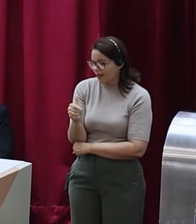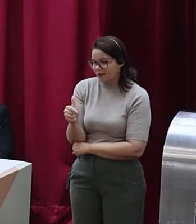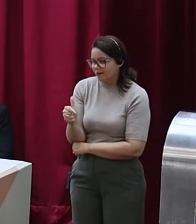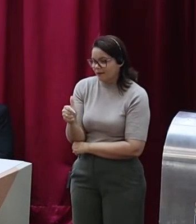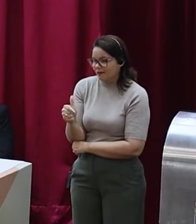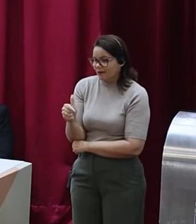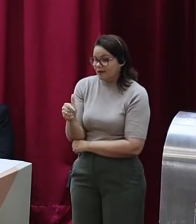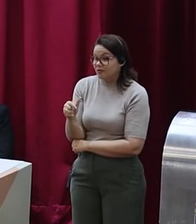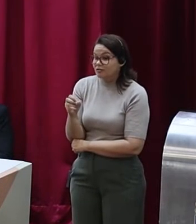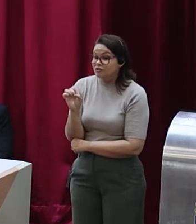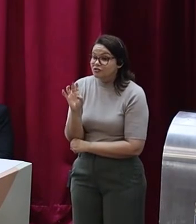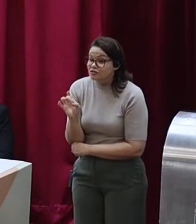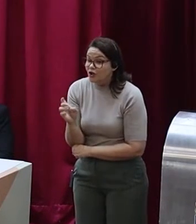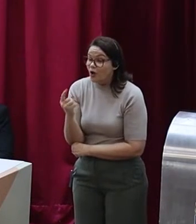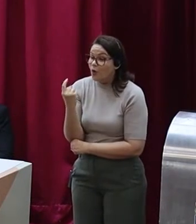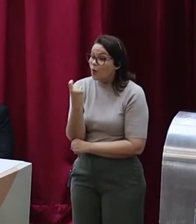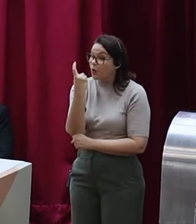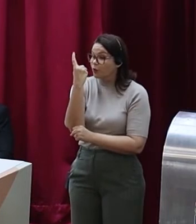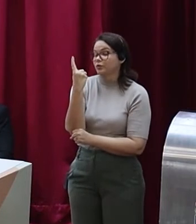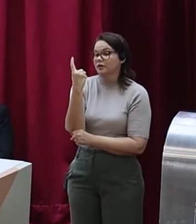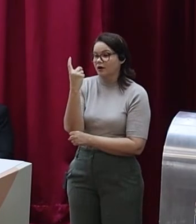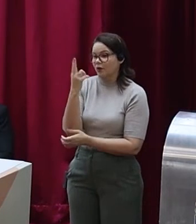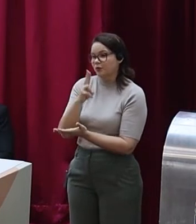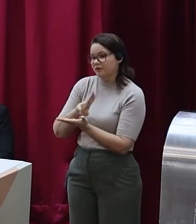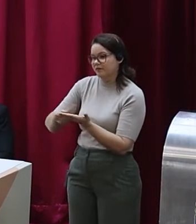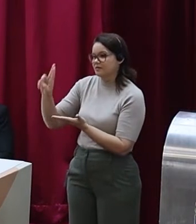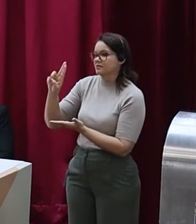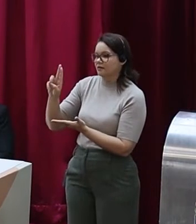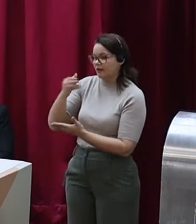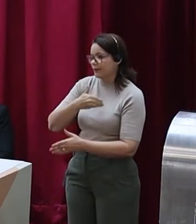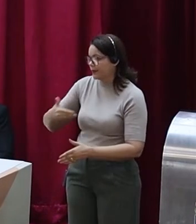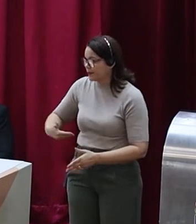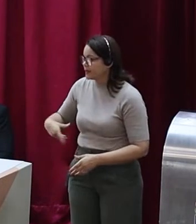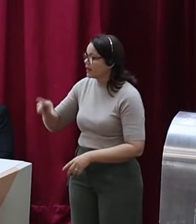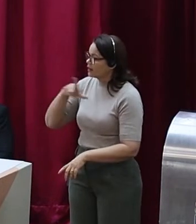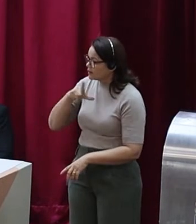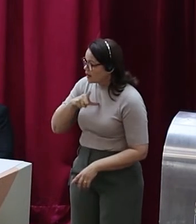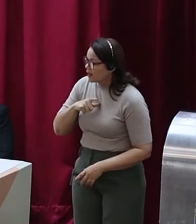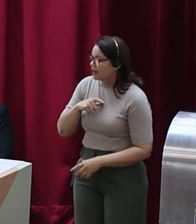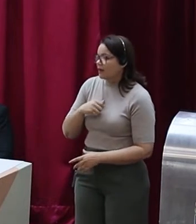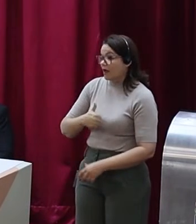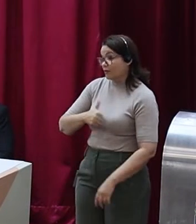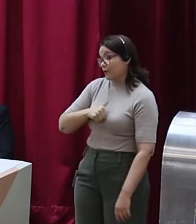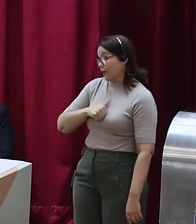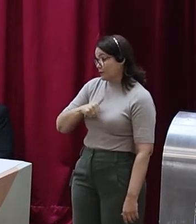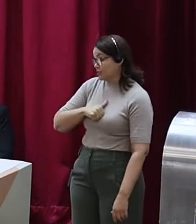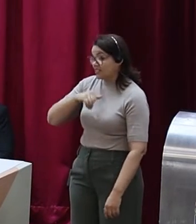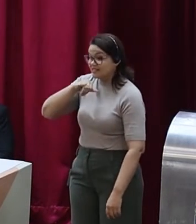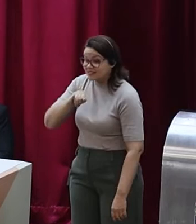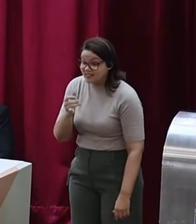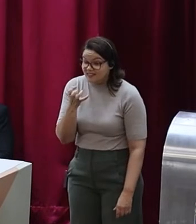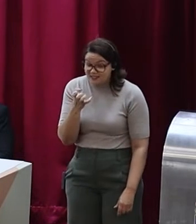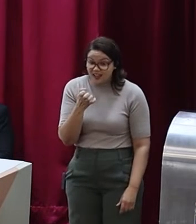tiene una carrera de antropología. Ustedes quieren estudiar antropología en Paraguay, tienen que irse a Brasil o a Argentina. ¿Y dónde están las universidades